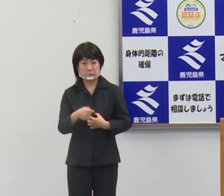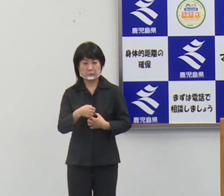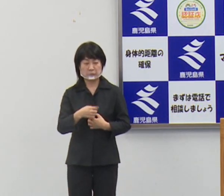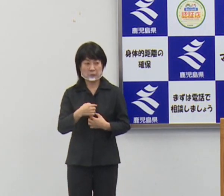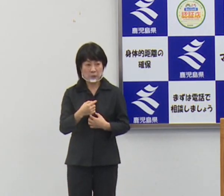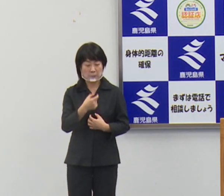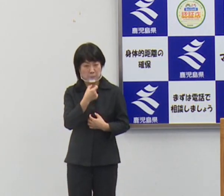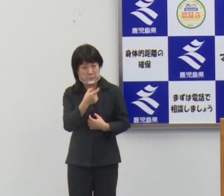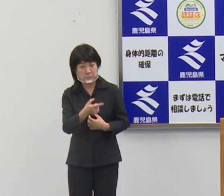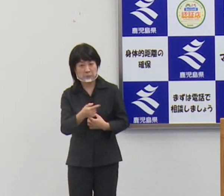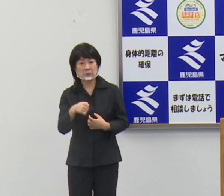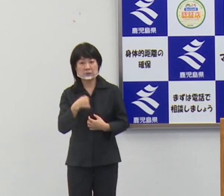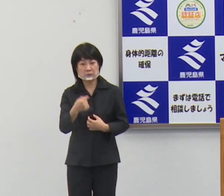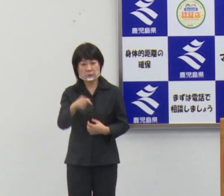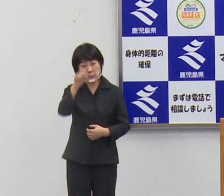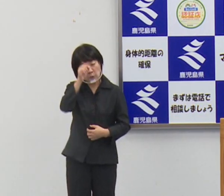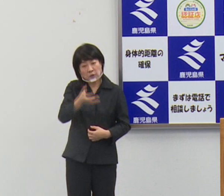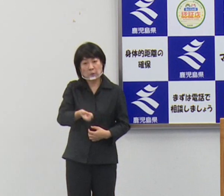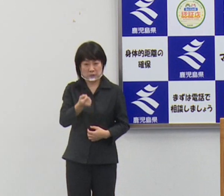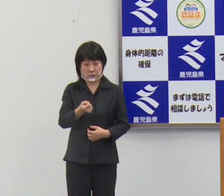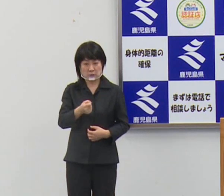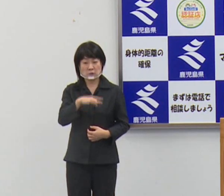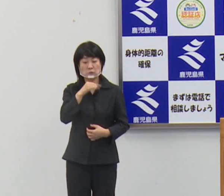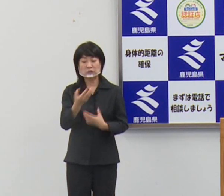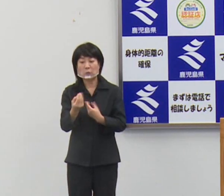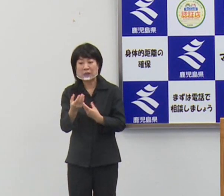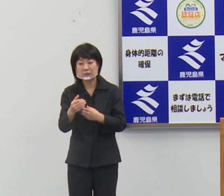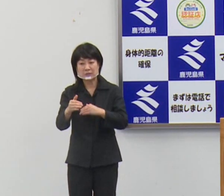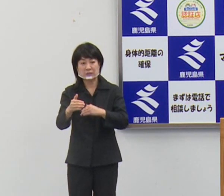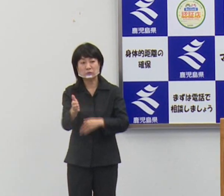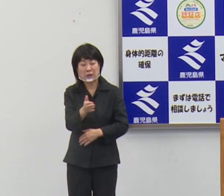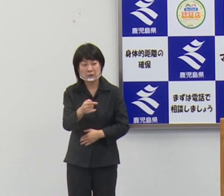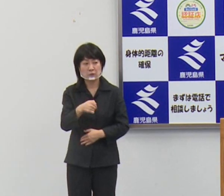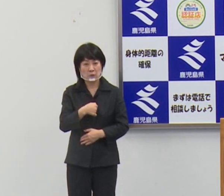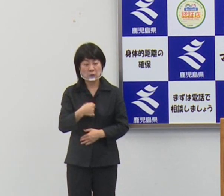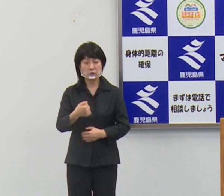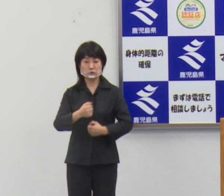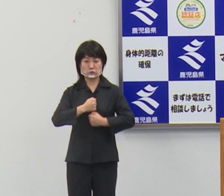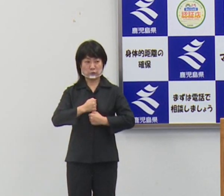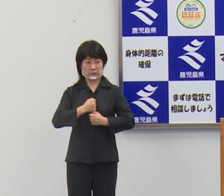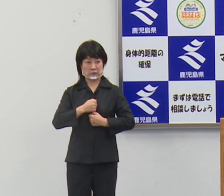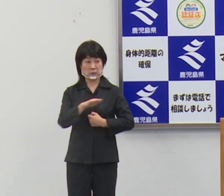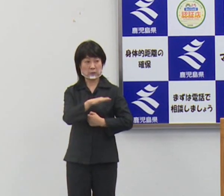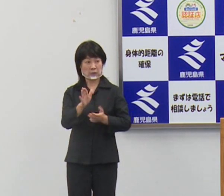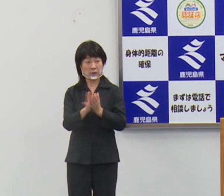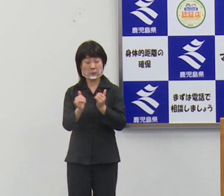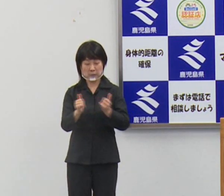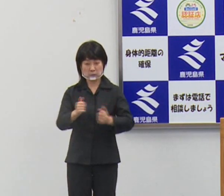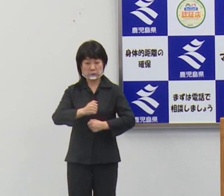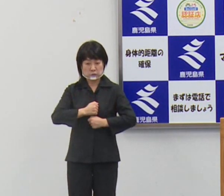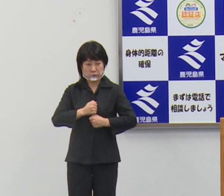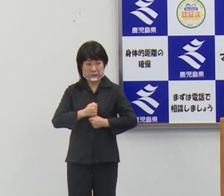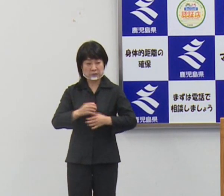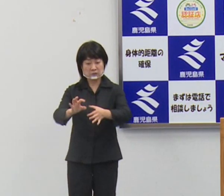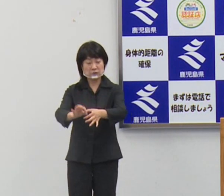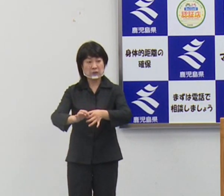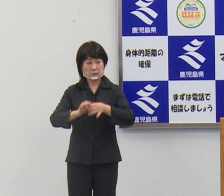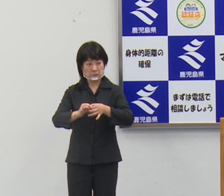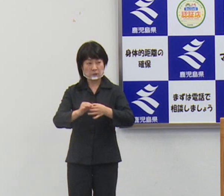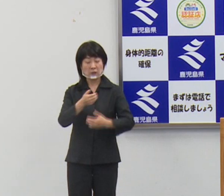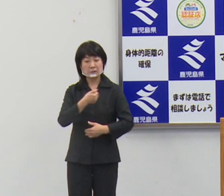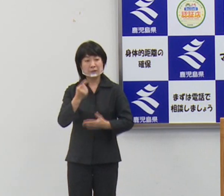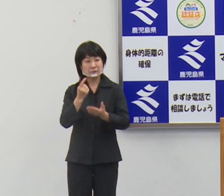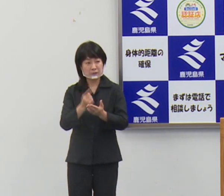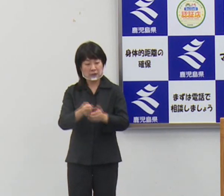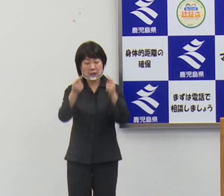同じような持病を持っている、同じような年代だっていうことで気をつけることにもつながるかと思うので、できるだけ